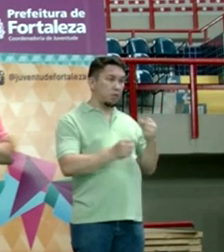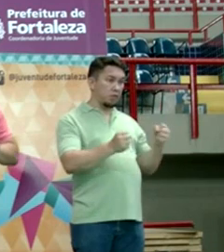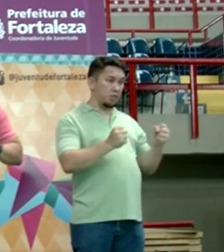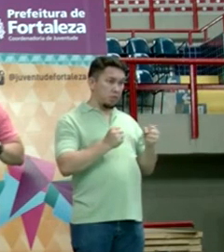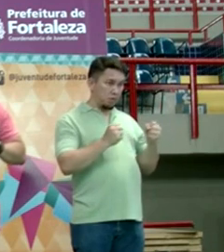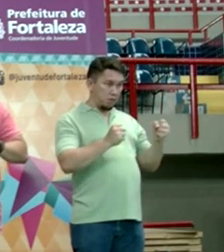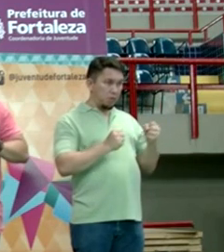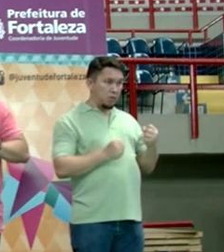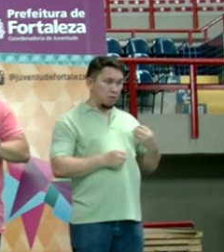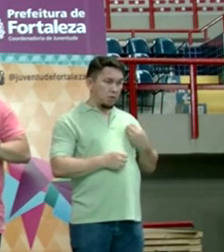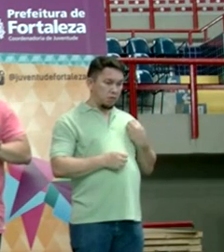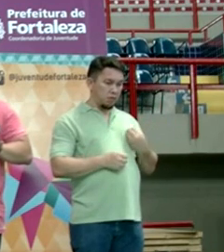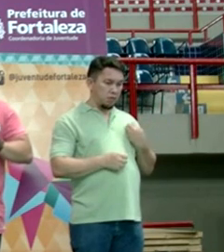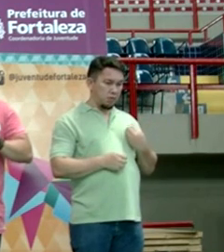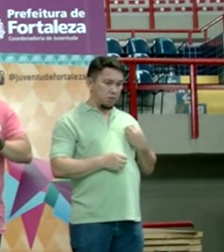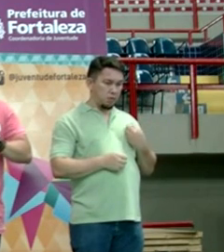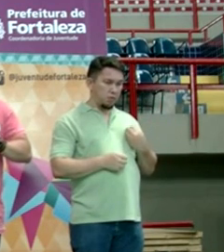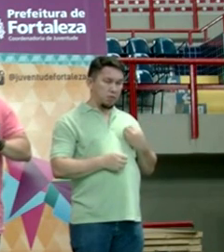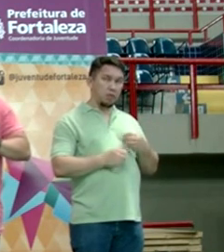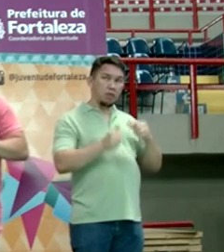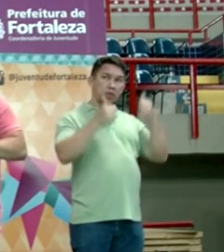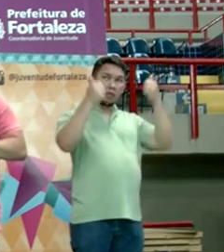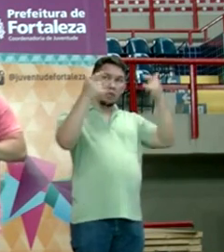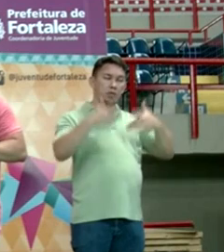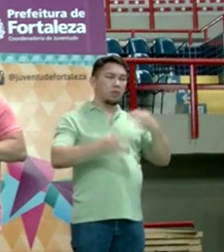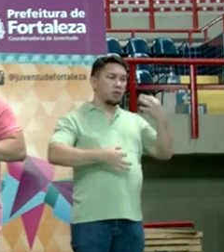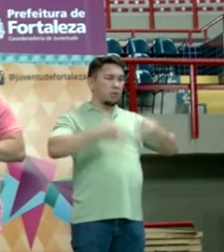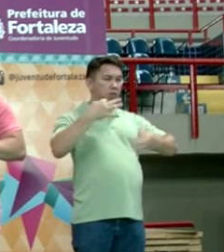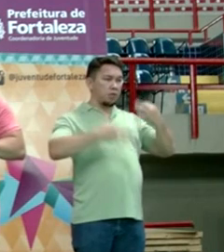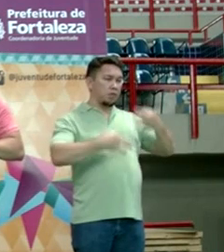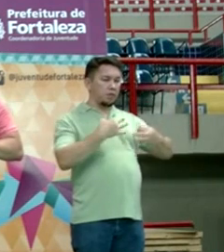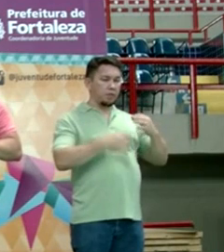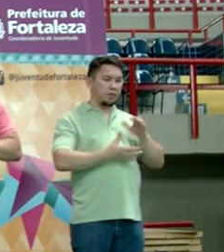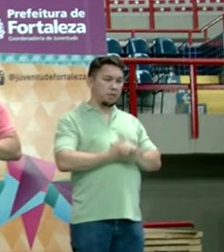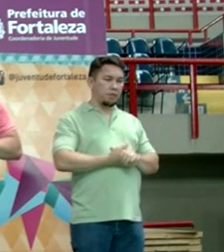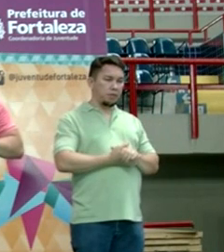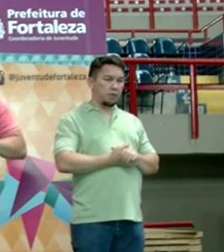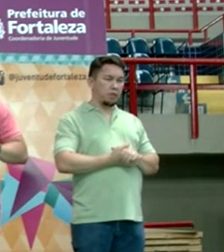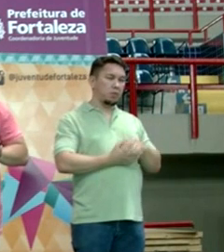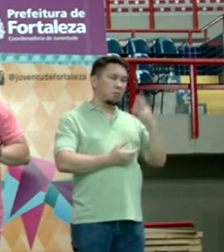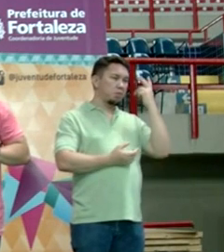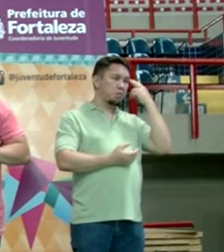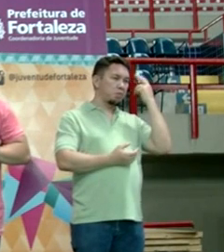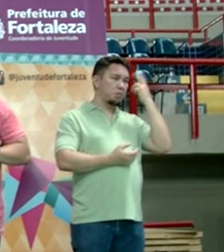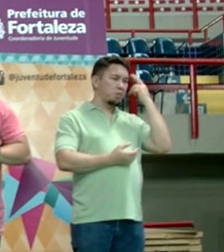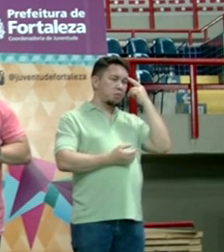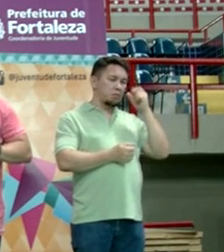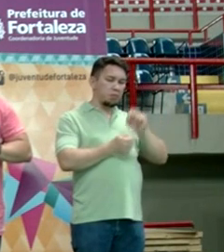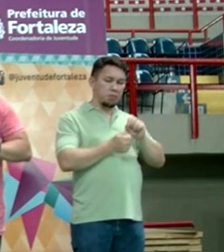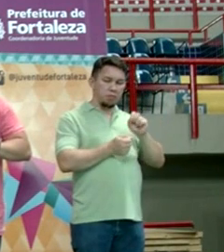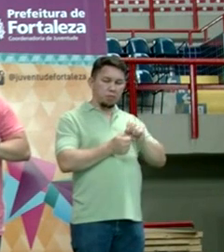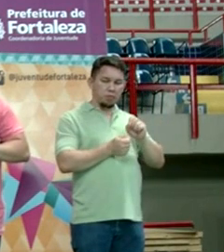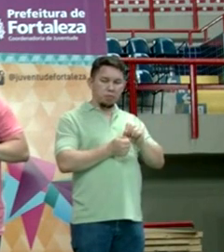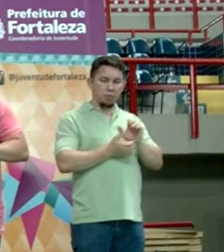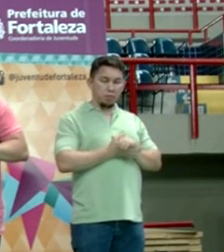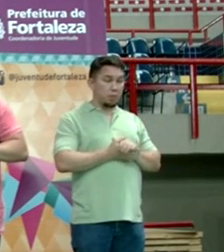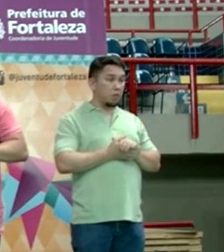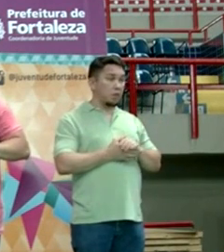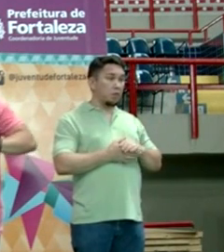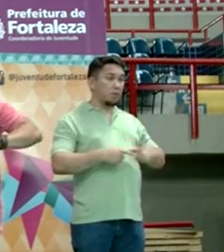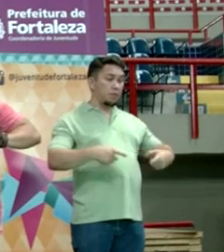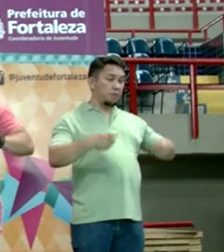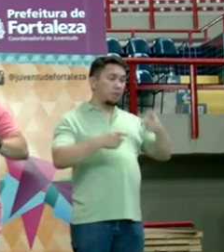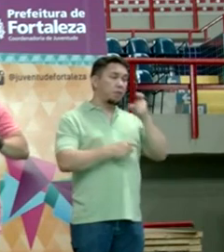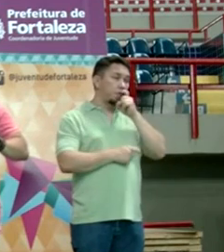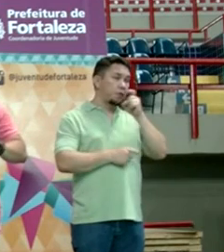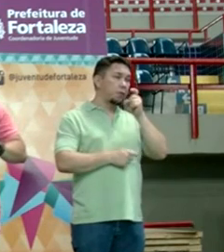piloto que sobreviveu acabou dizendo em julgamento que era uma prática comum. Então a Guerra Fria,